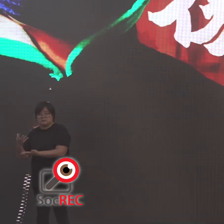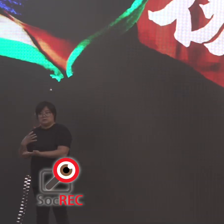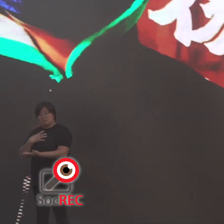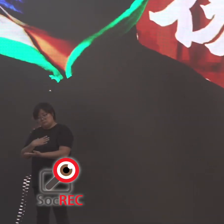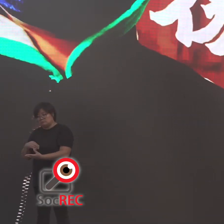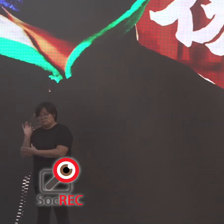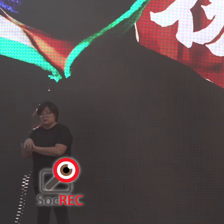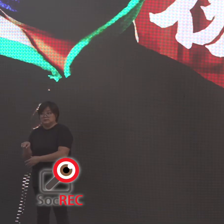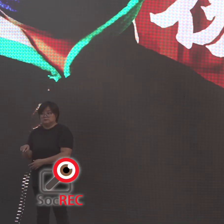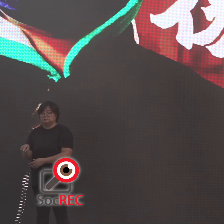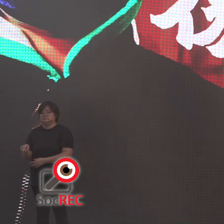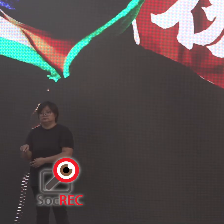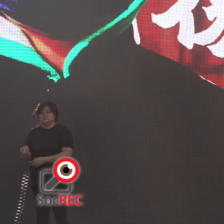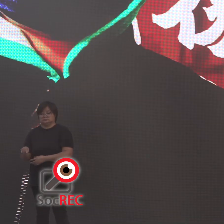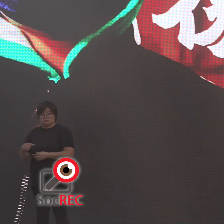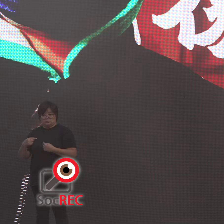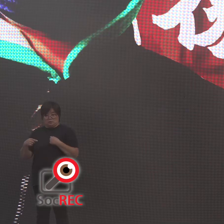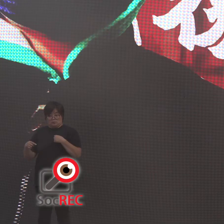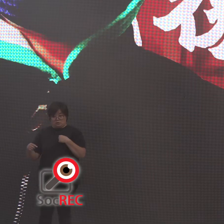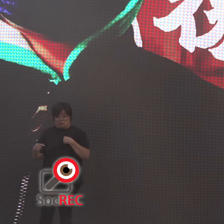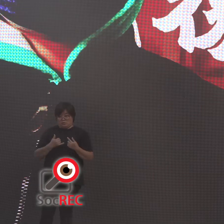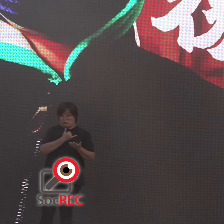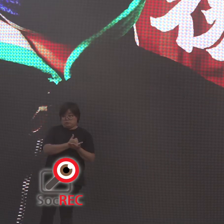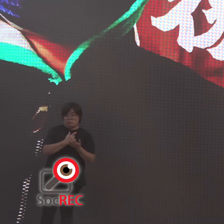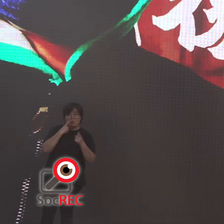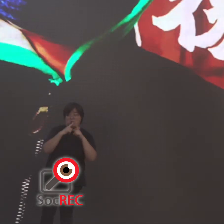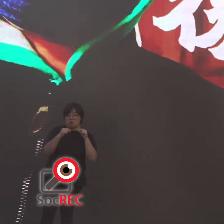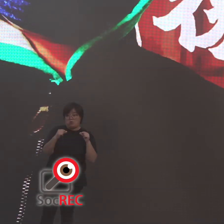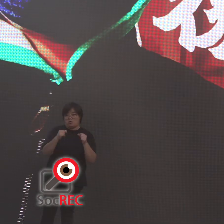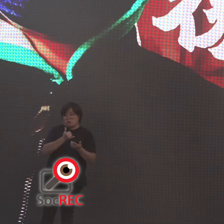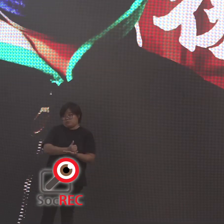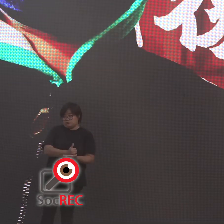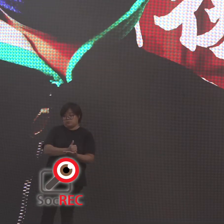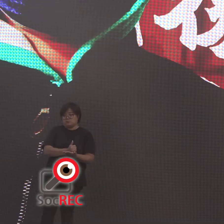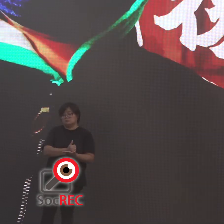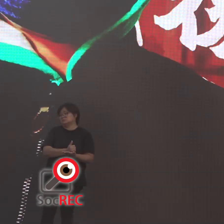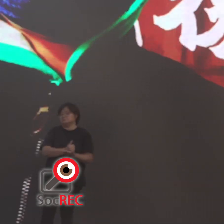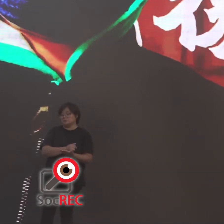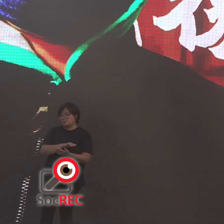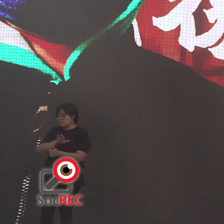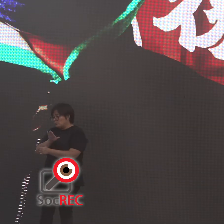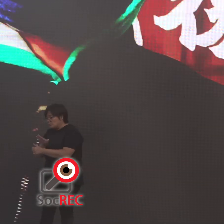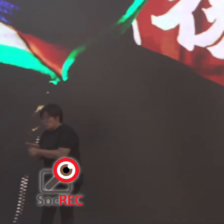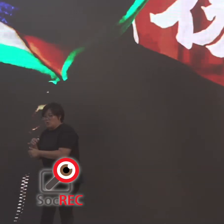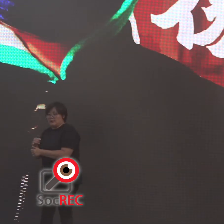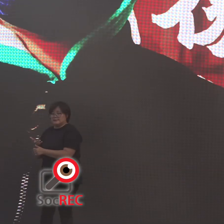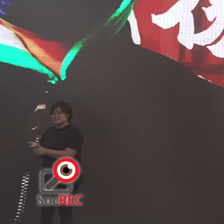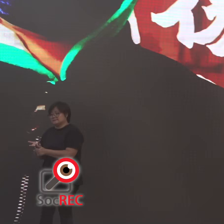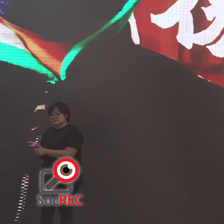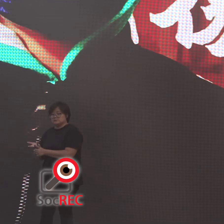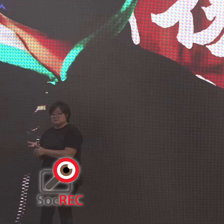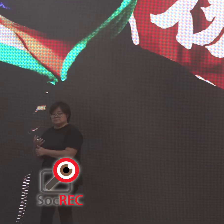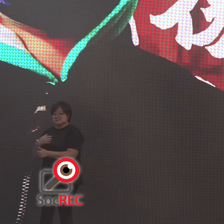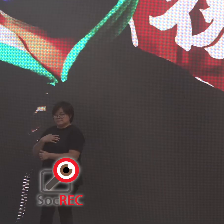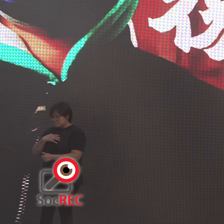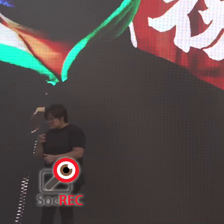雖然我們一班海外手足，尤其是在台灣這邊好像做不到很多事，我們都會覺得很憂慮和很